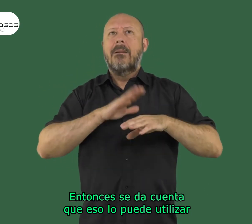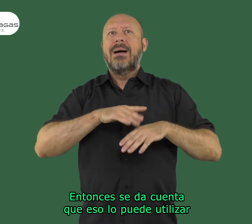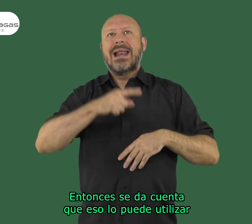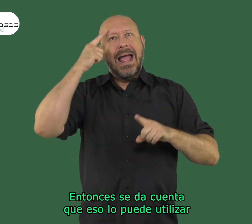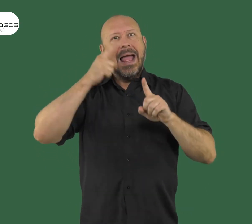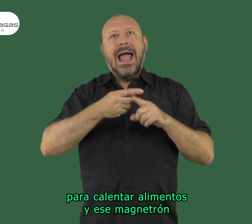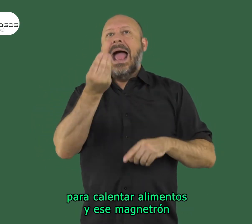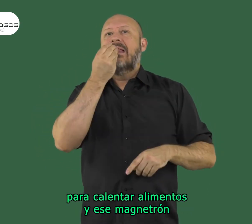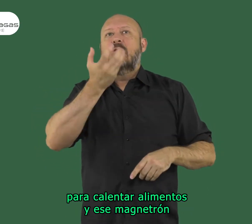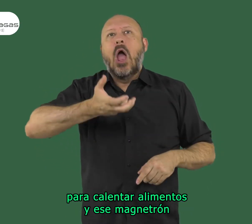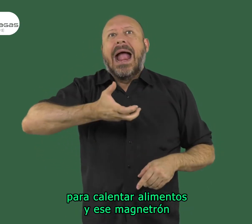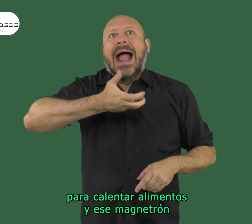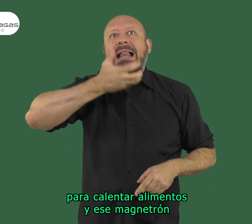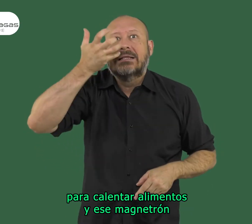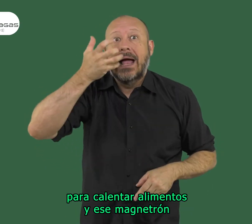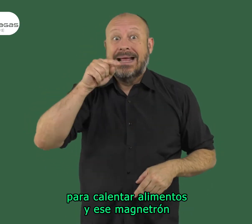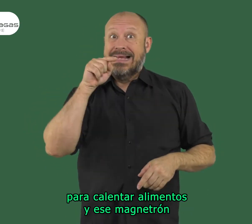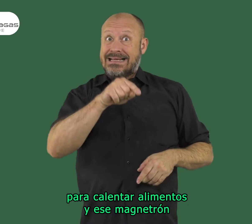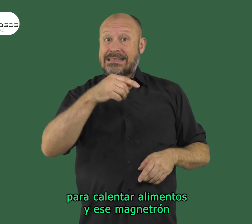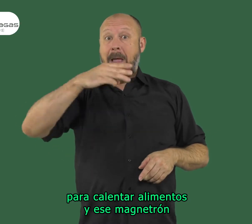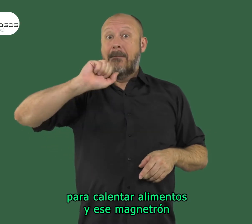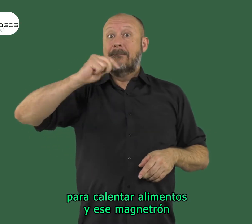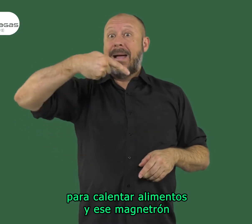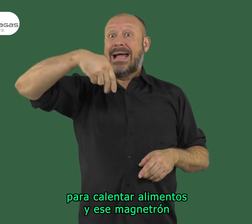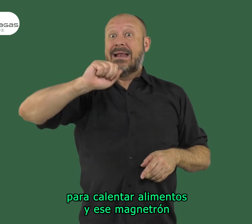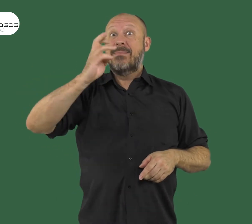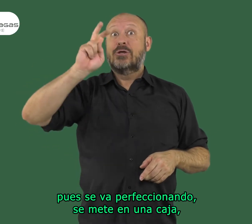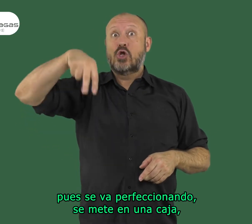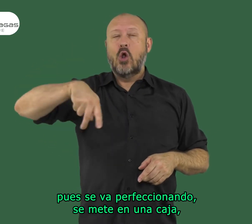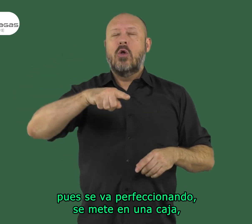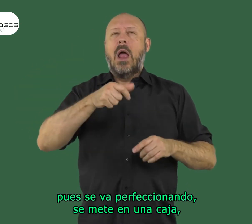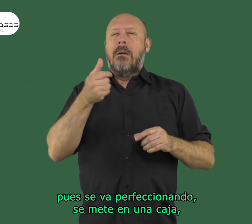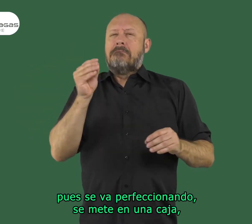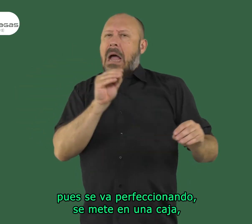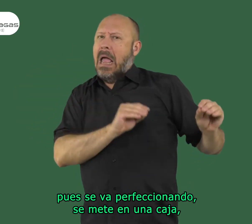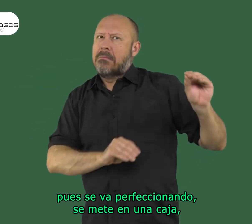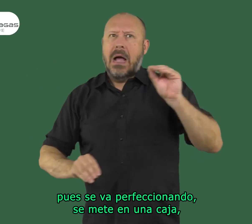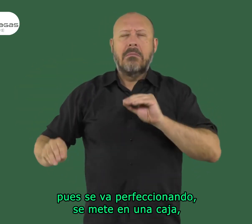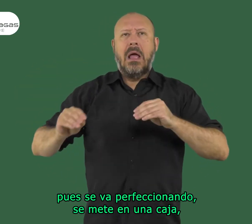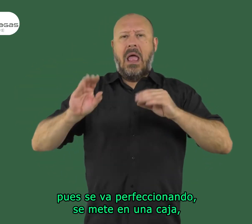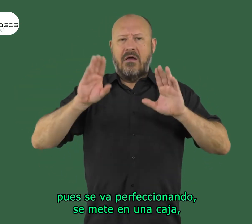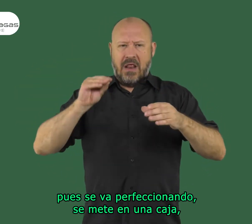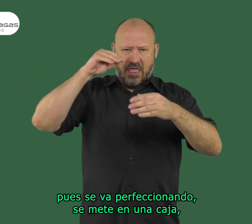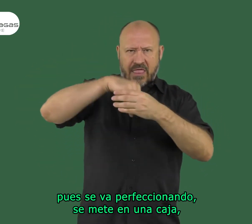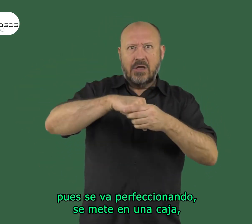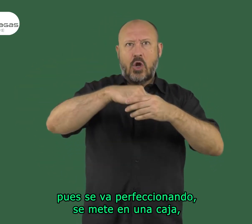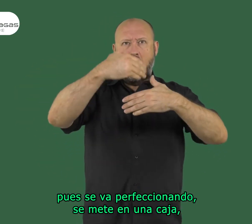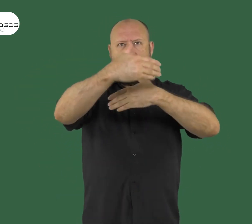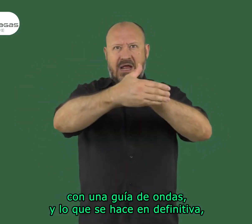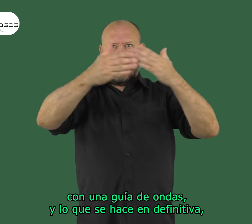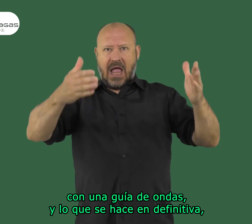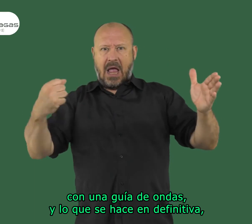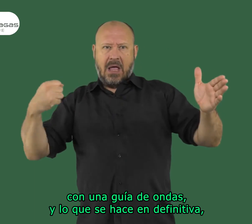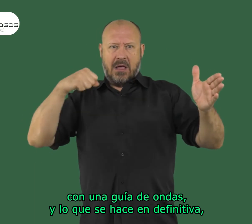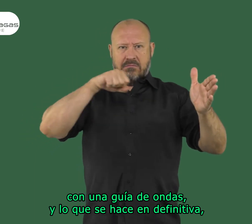puede utilizar para calentar alimentos, y ese magnetrón pues se va perfeccionando, se mete en una